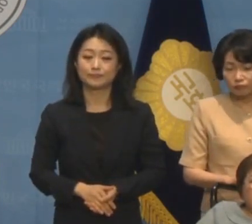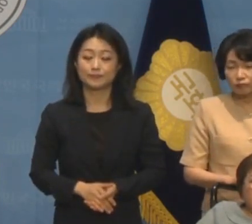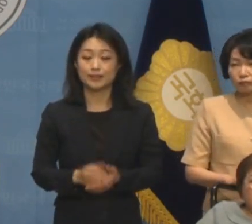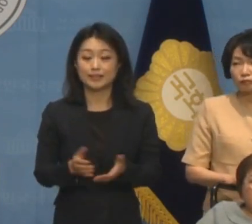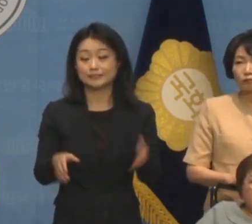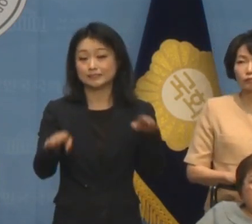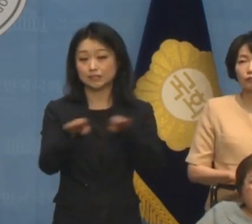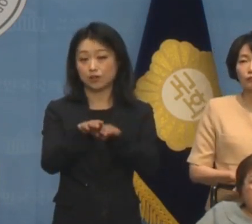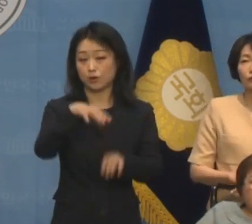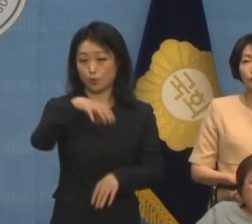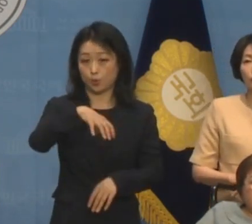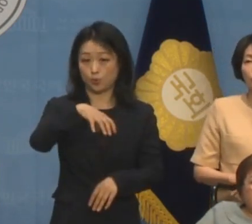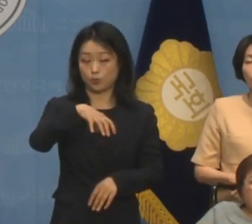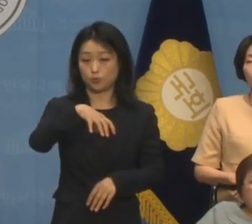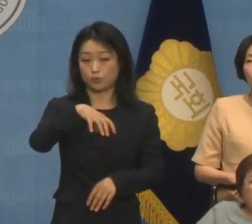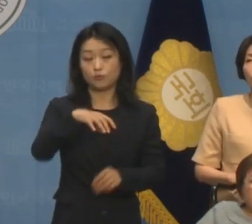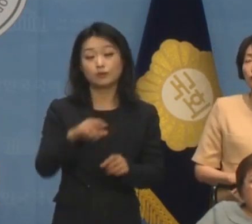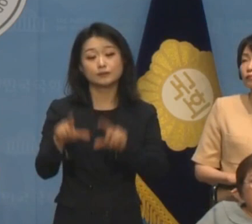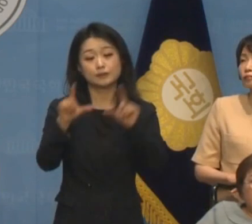시설에 관한 것이 어떻습니까?